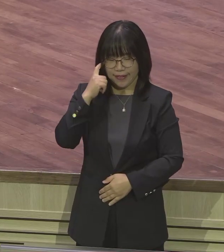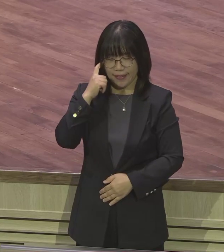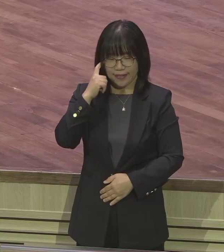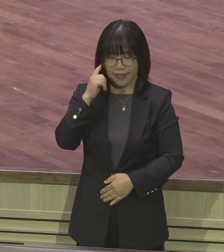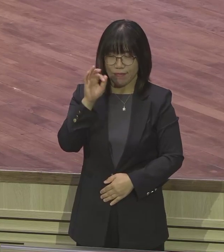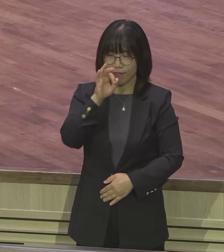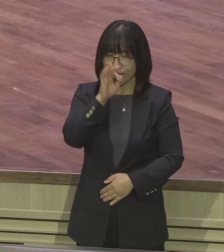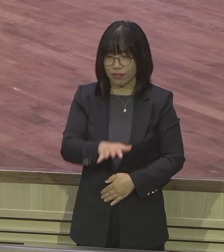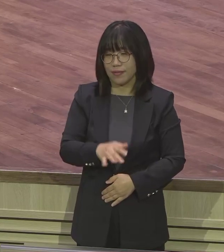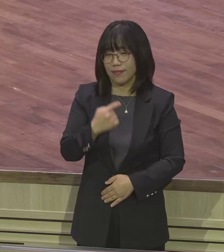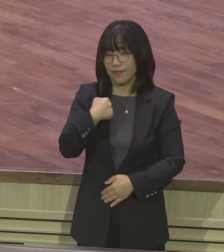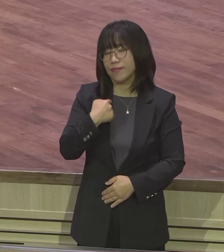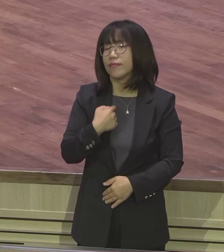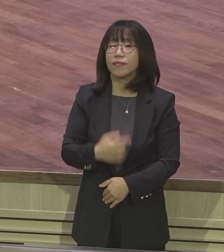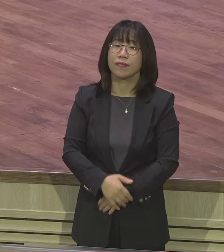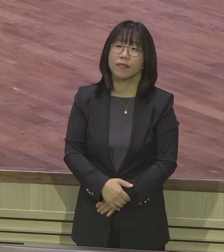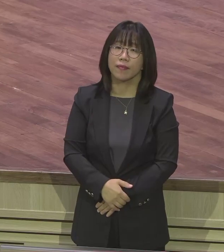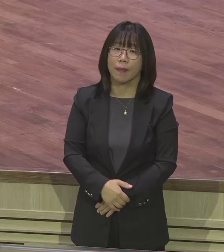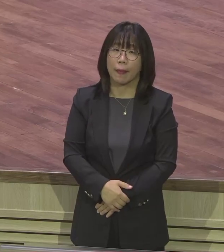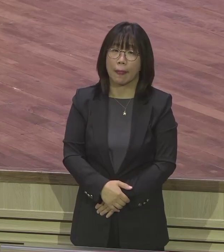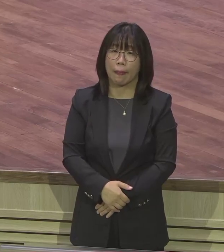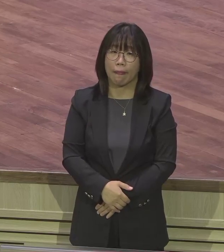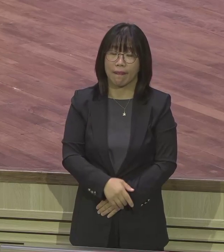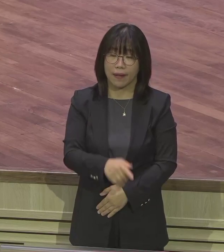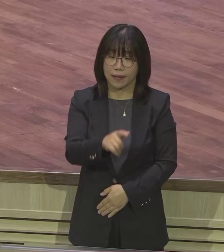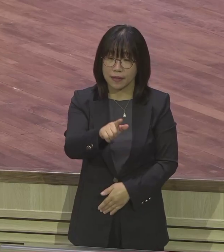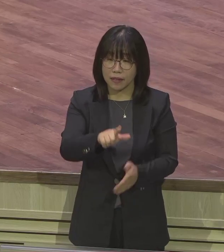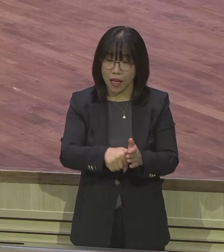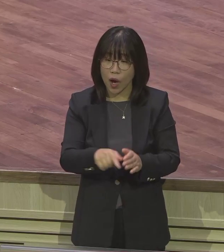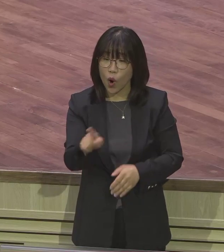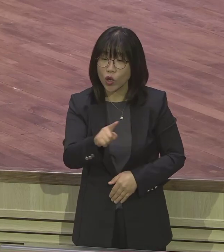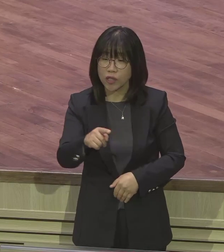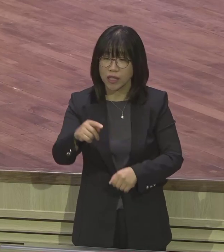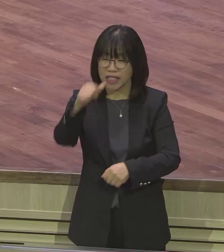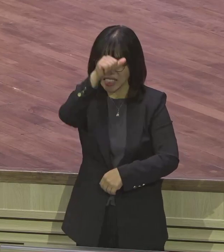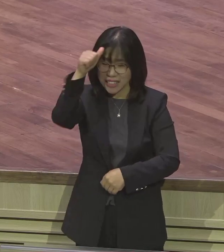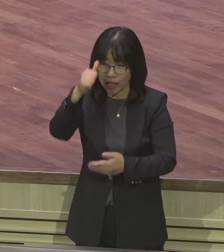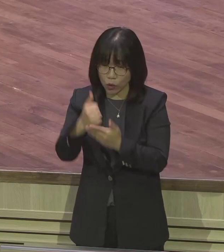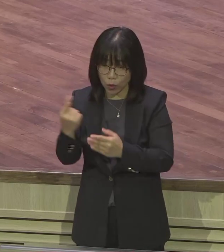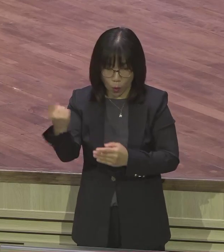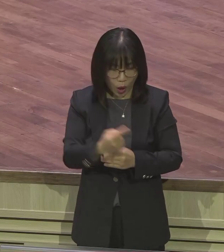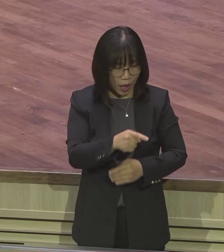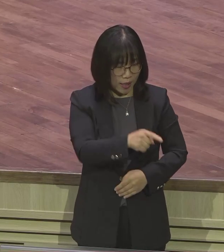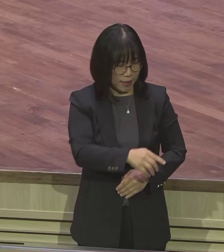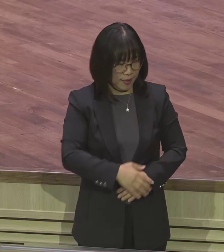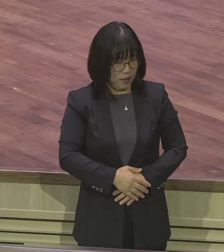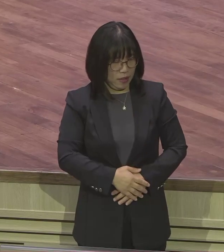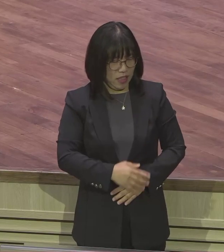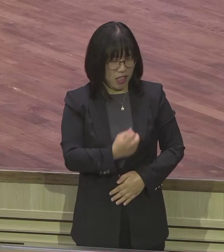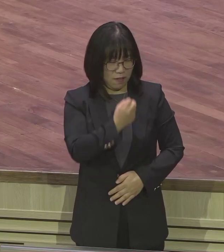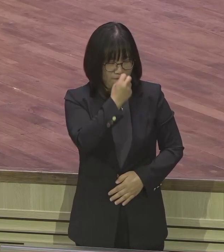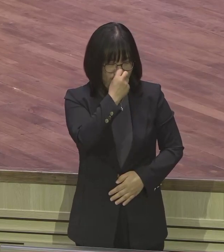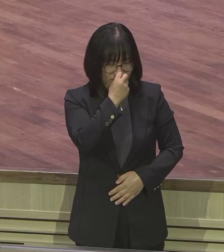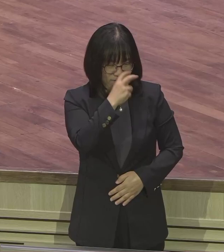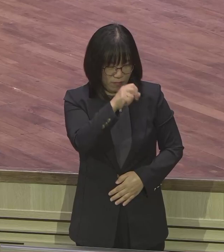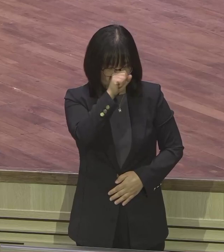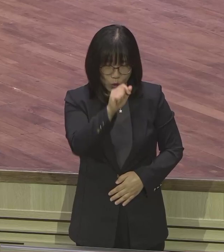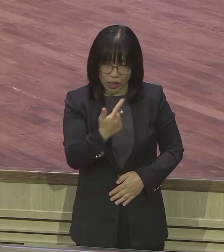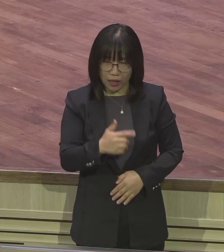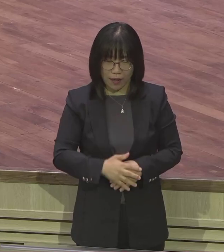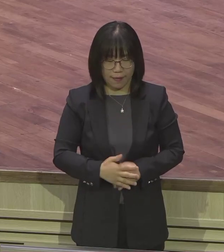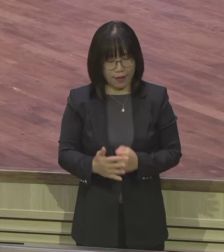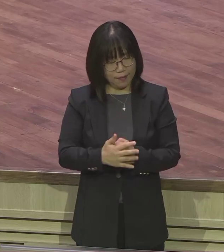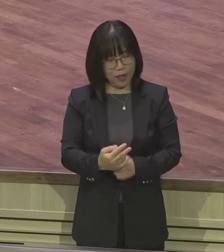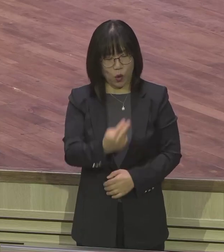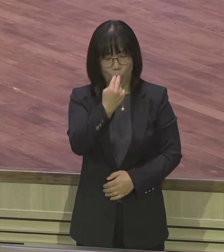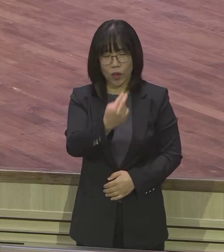진짜로. 그러니까 고춘장 장로가 우리 오자마자 제일 먼저 까는 게 뭐냐? 공기청정기. 나는